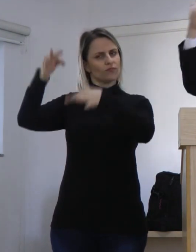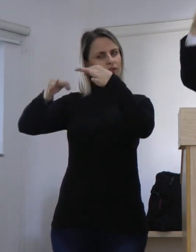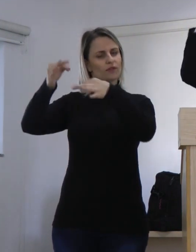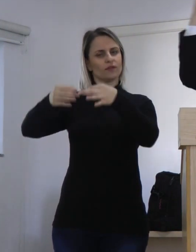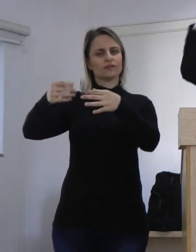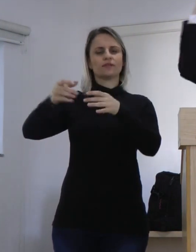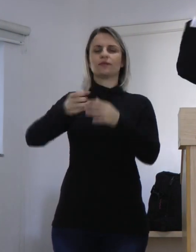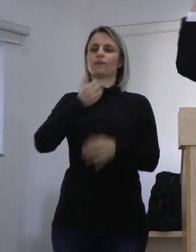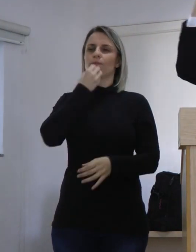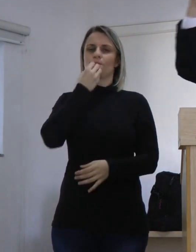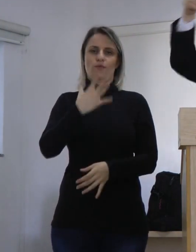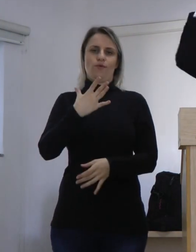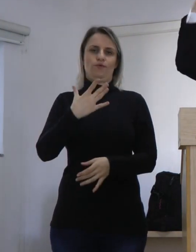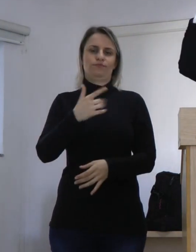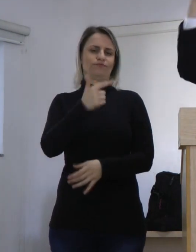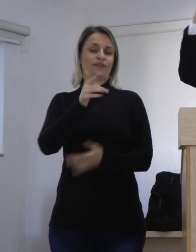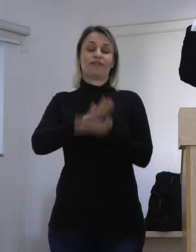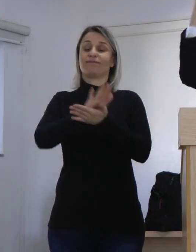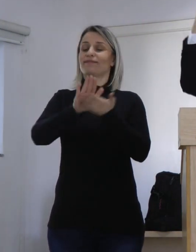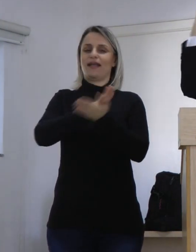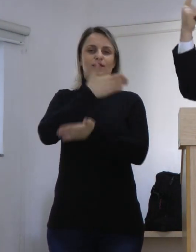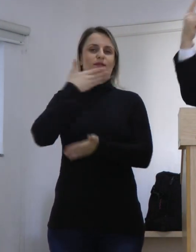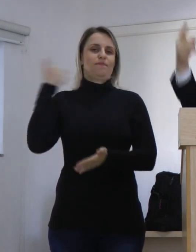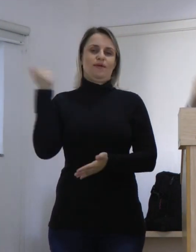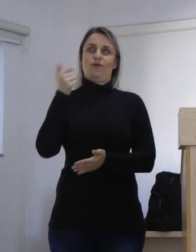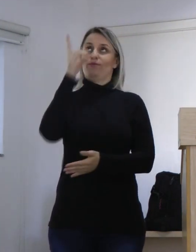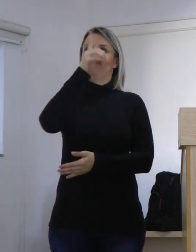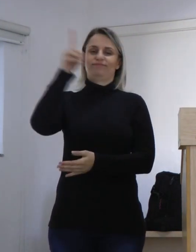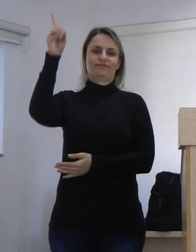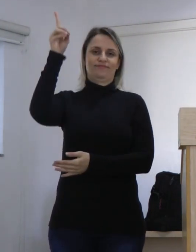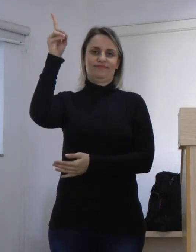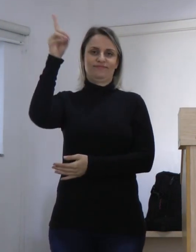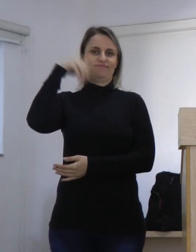Não há ninguém melhor que o nosso Pai, nem mais justo que o nosso Pai Celestial.